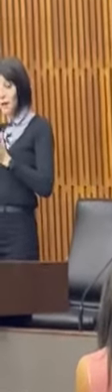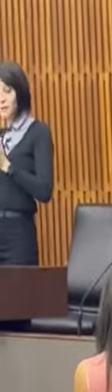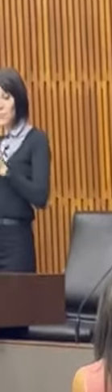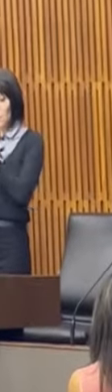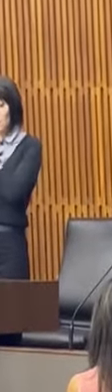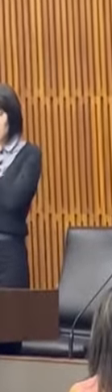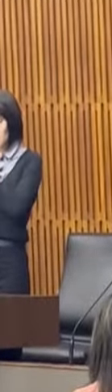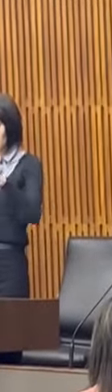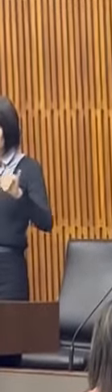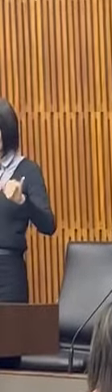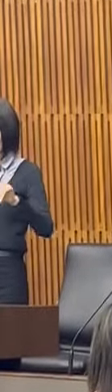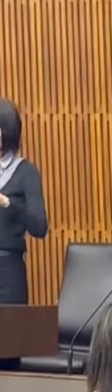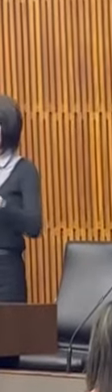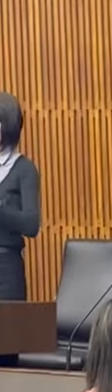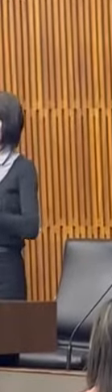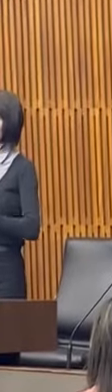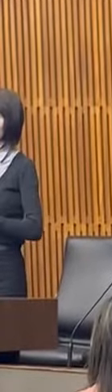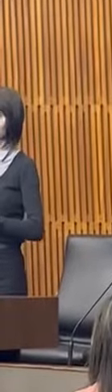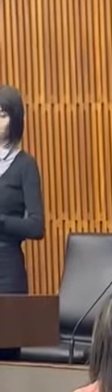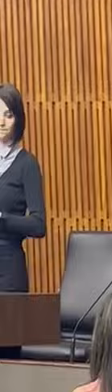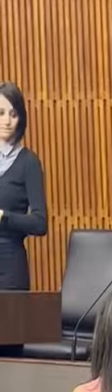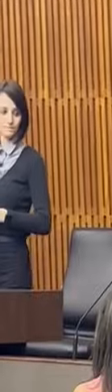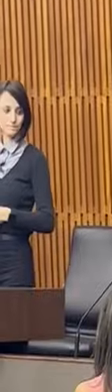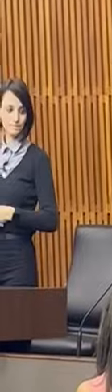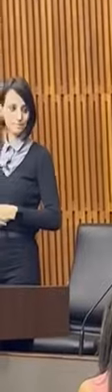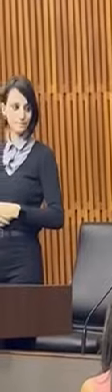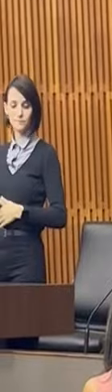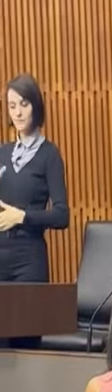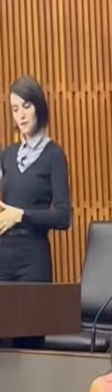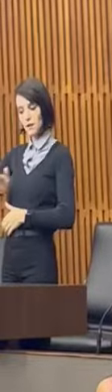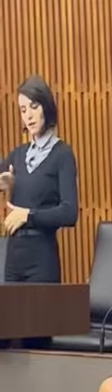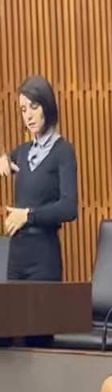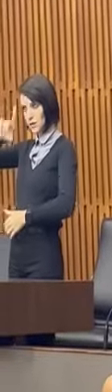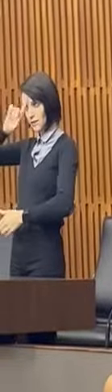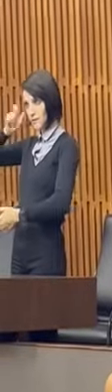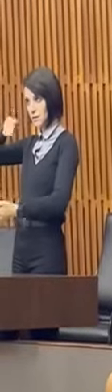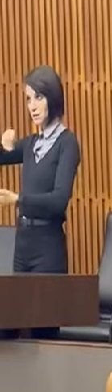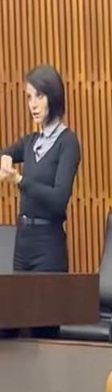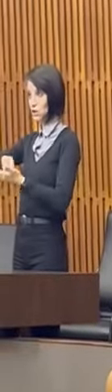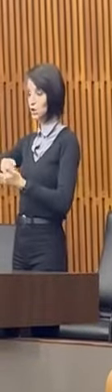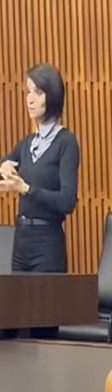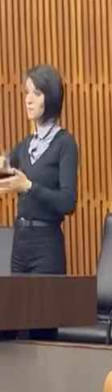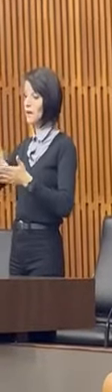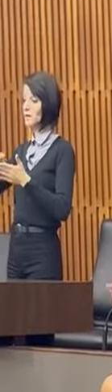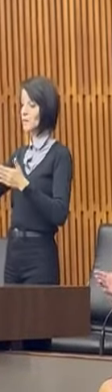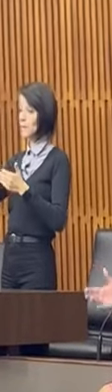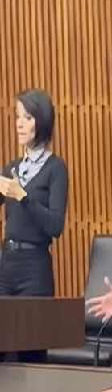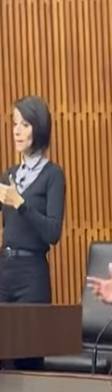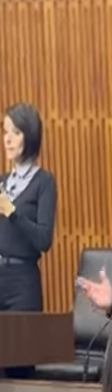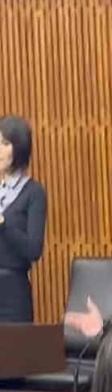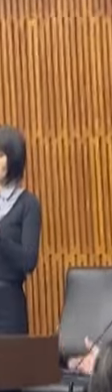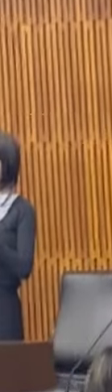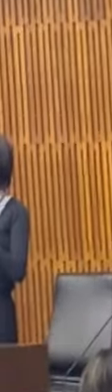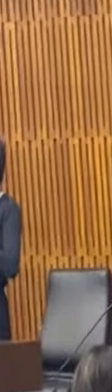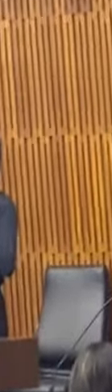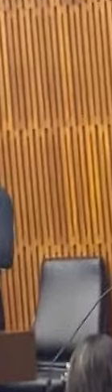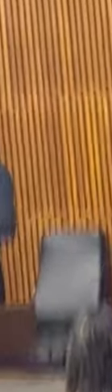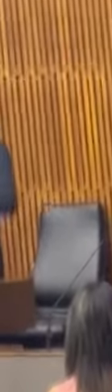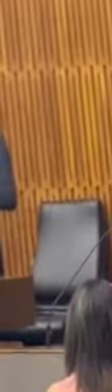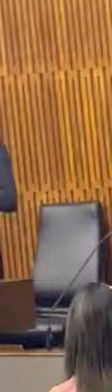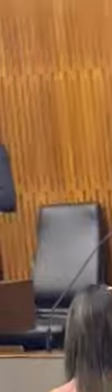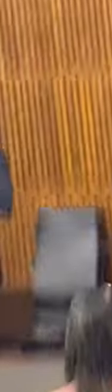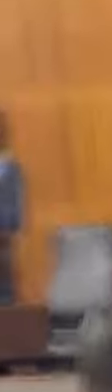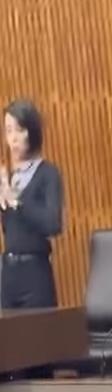essa presidência, essa decisão, e aí, a partir daí, então, eu terei o meu próprio tempo,